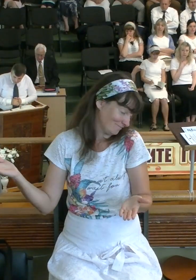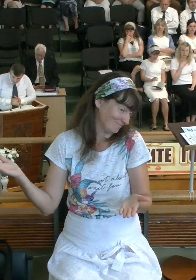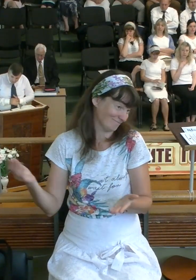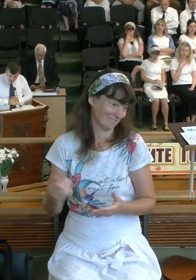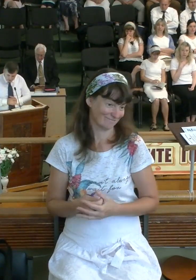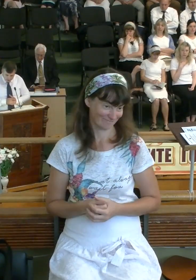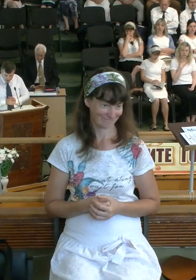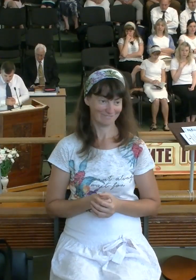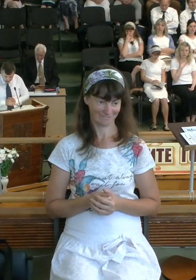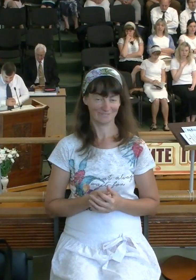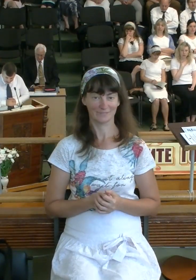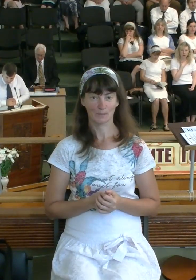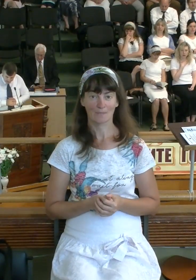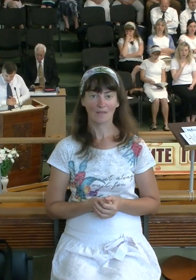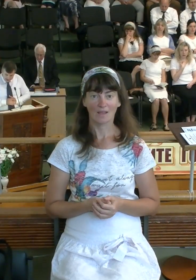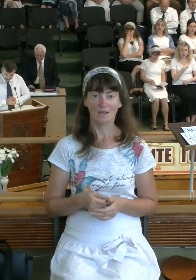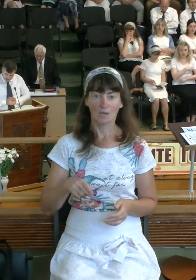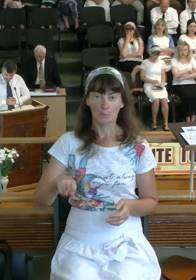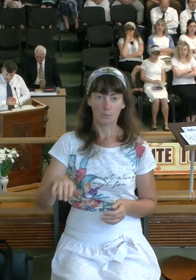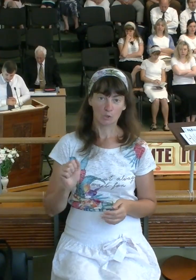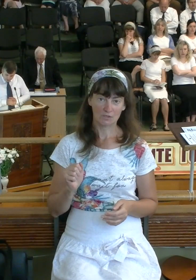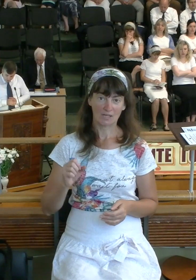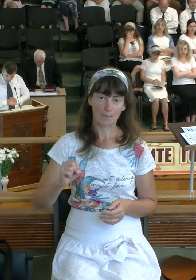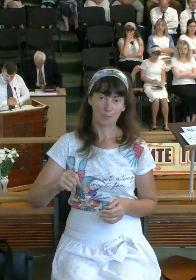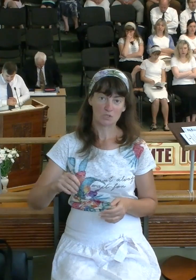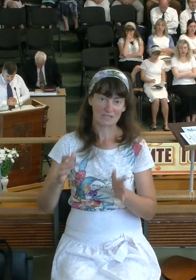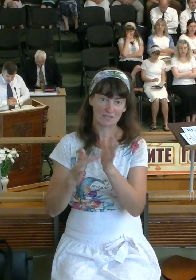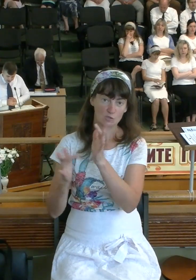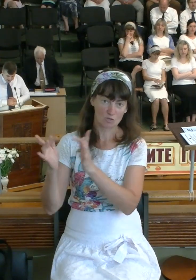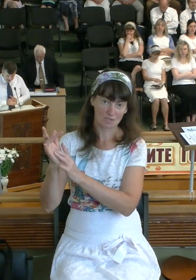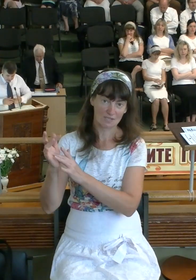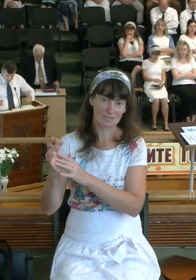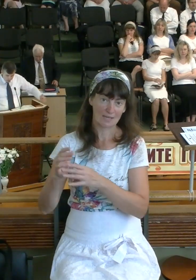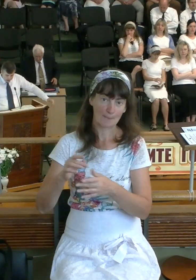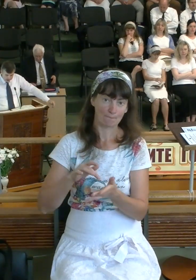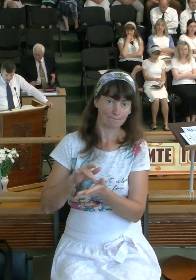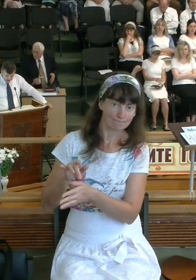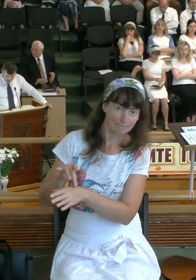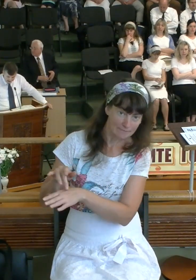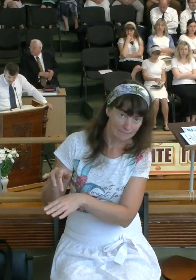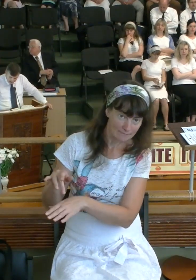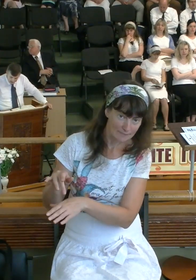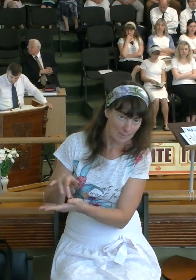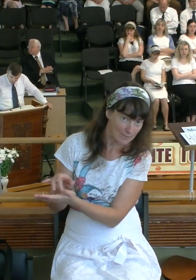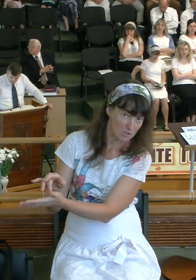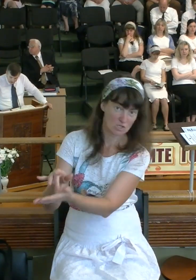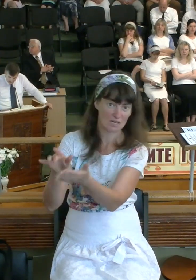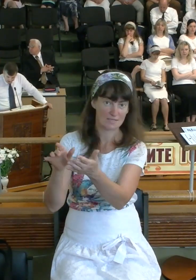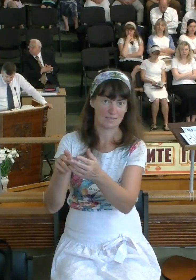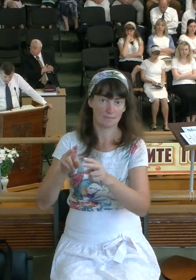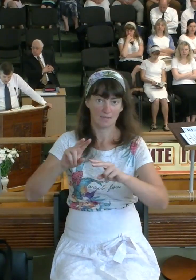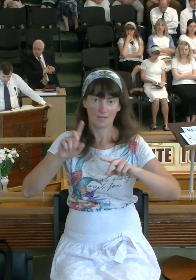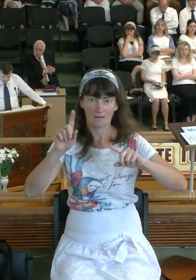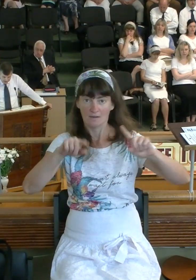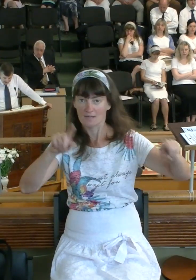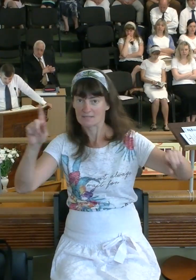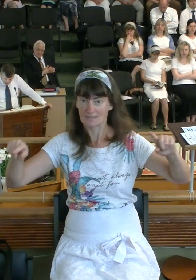Христа, пришельцам, рассеянным в Понтии, Галатии, Каппадокии, Асии и